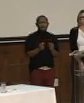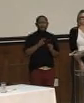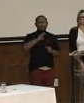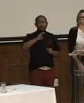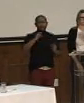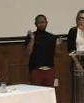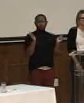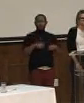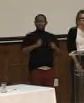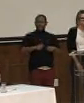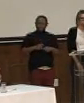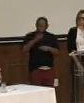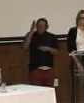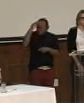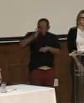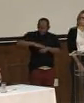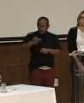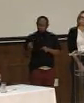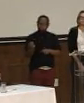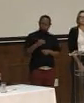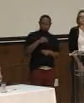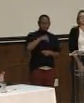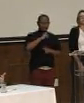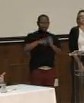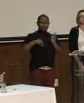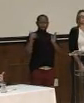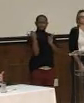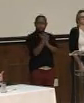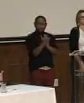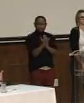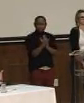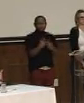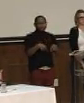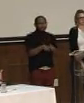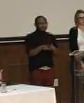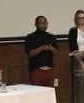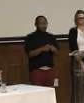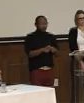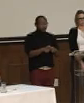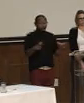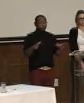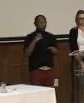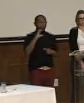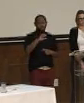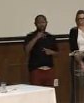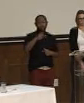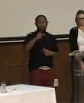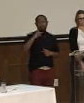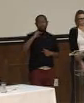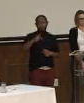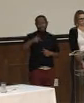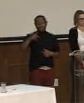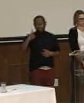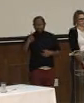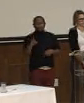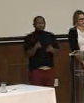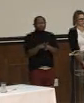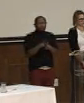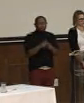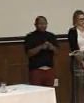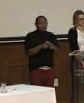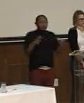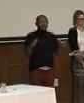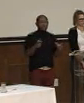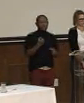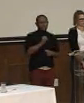né? Valorizar a CPPD, ampliar o número de membros na CPPD, dar condições para que a